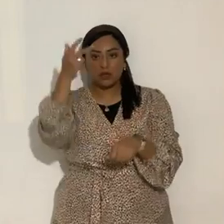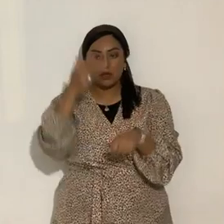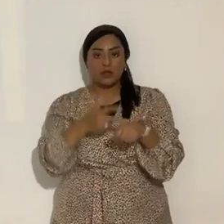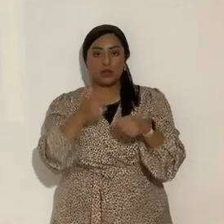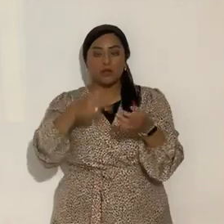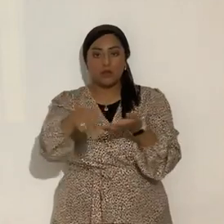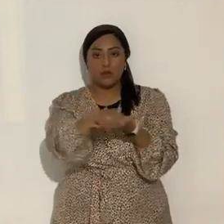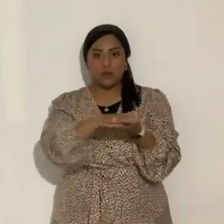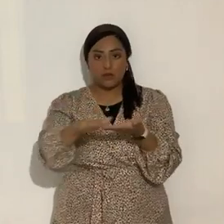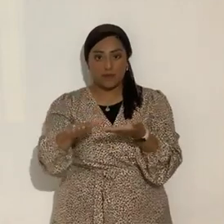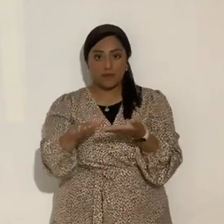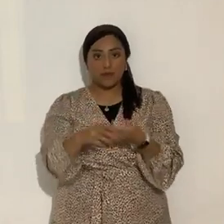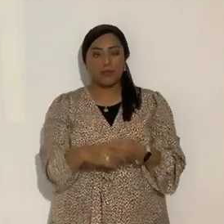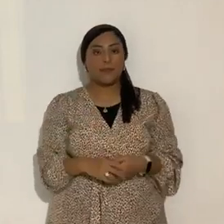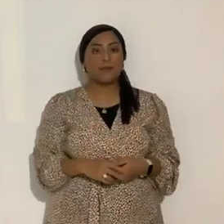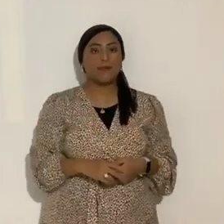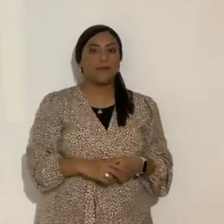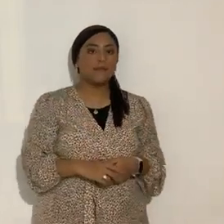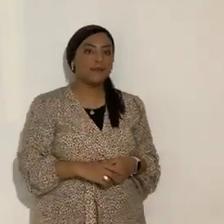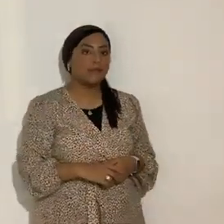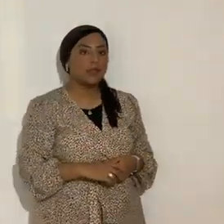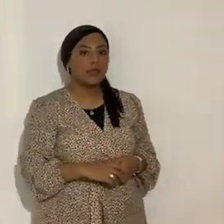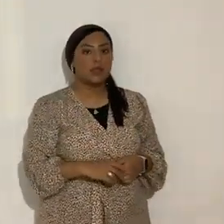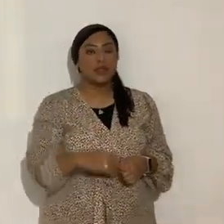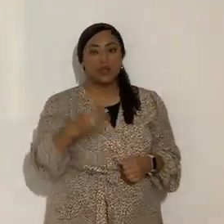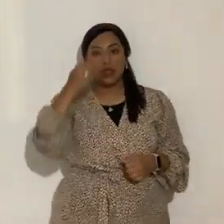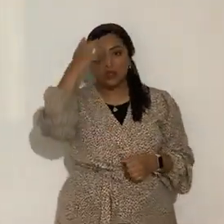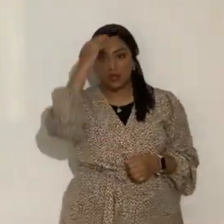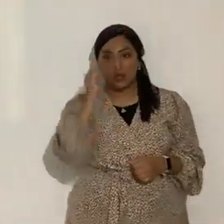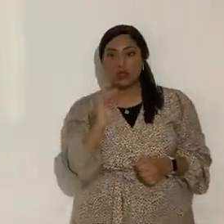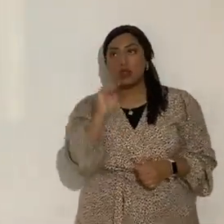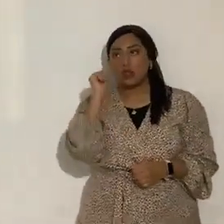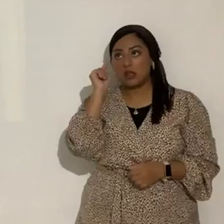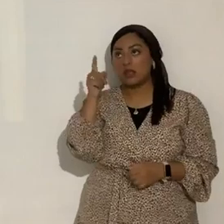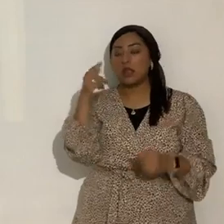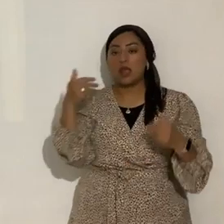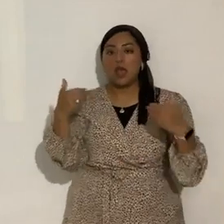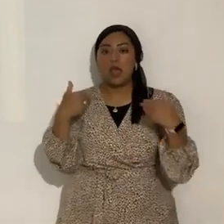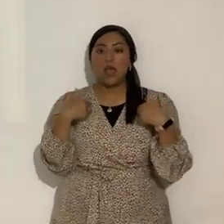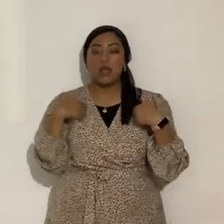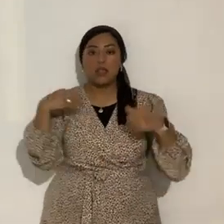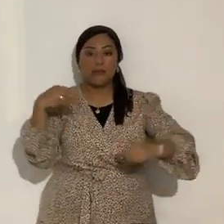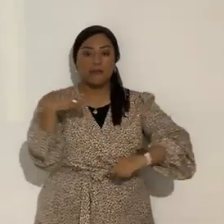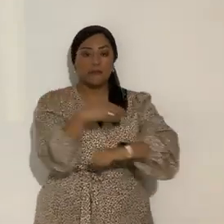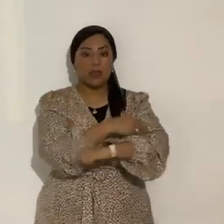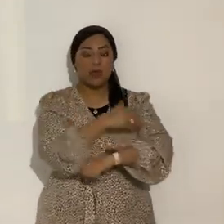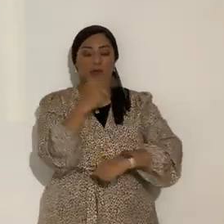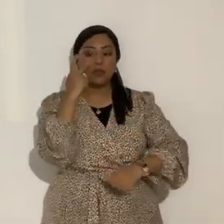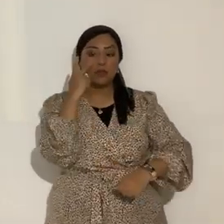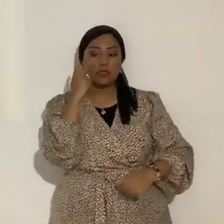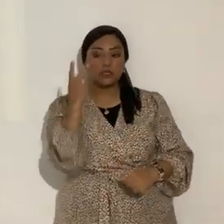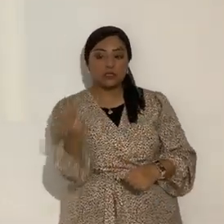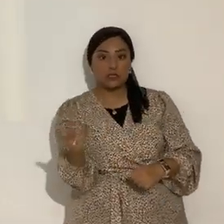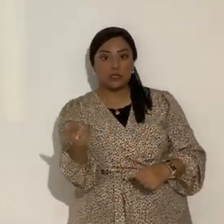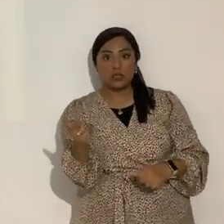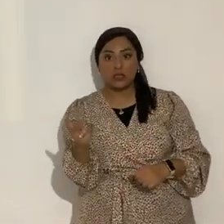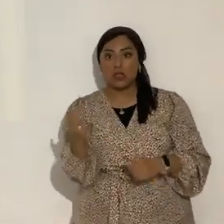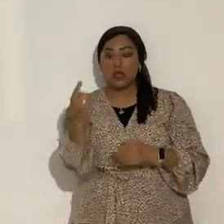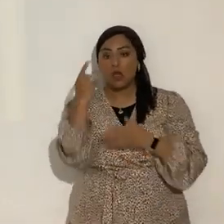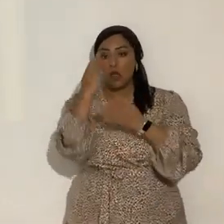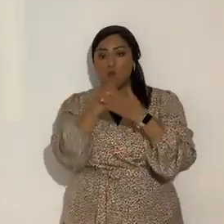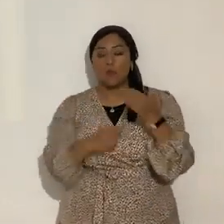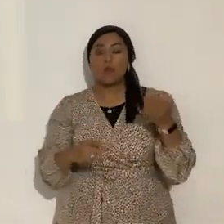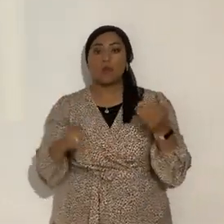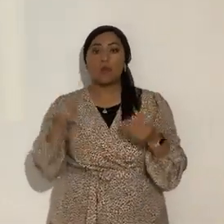santo. Entonces, Elohim tiene el poder de ver lo que según